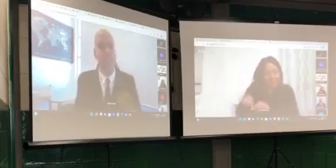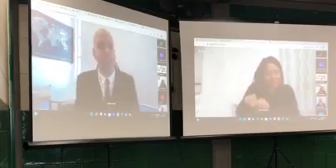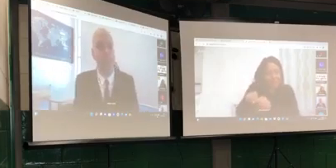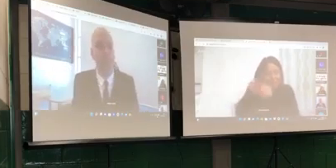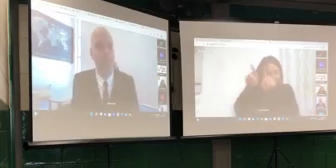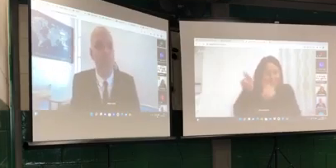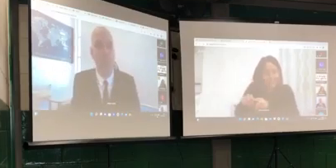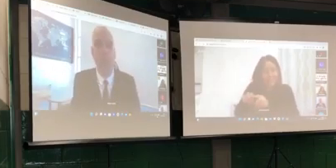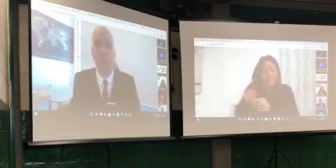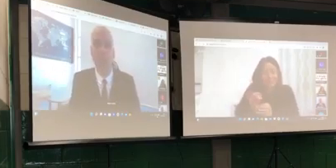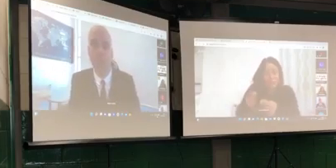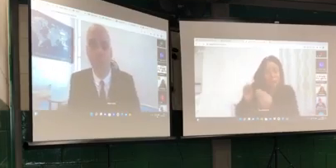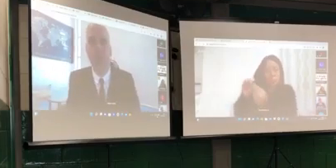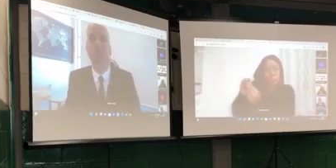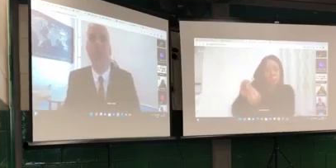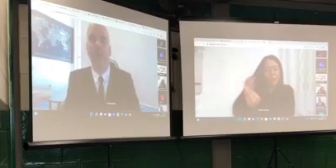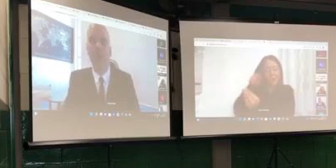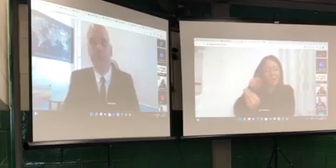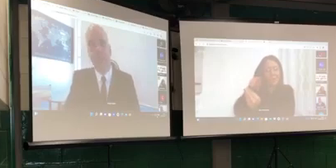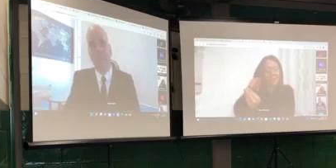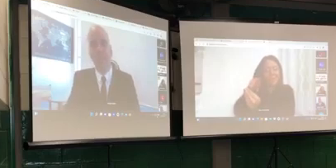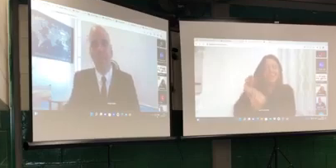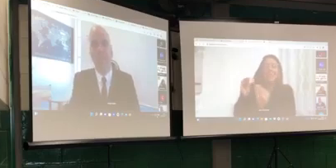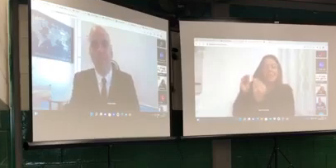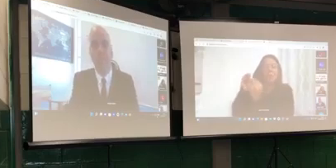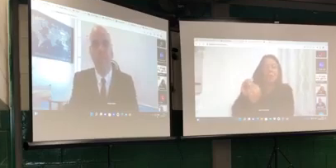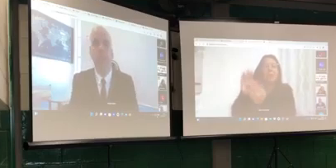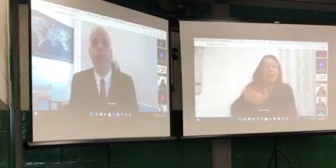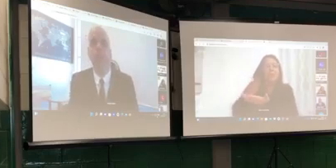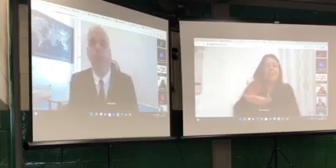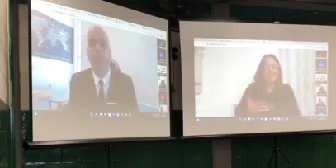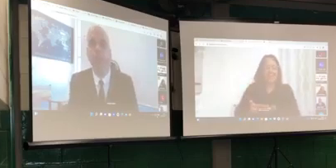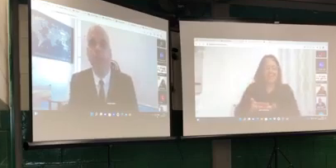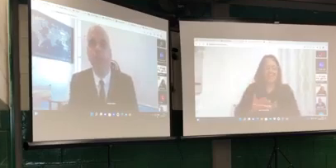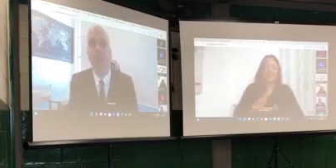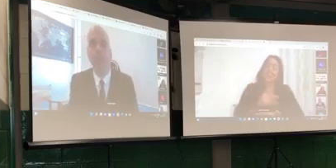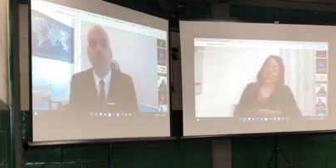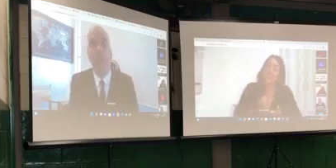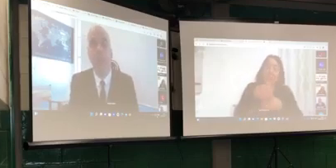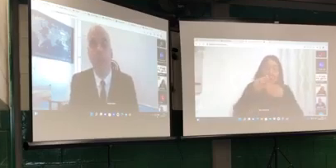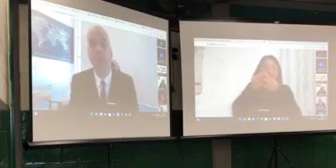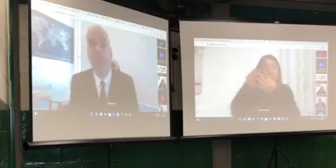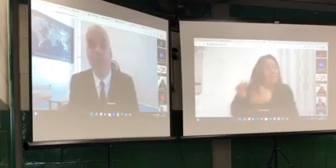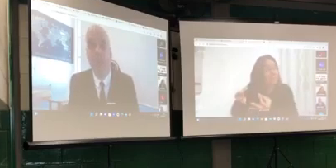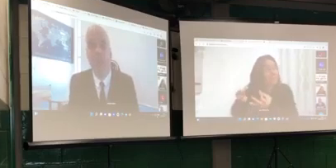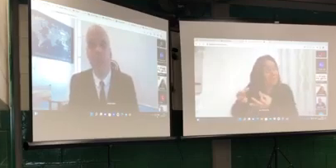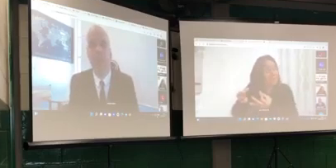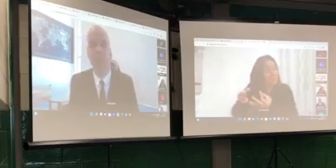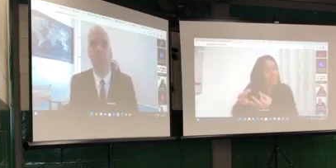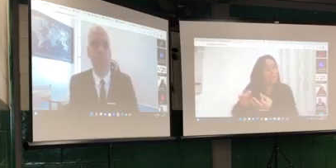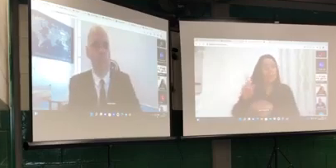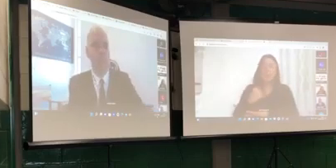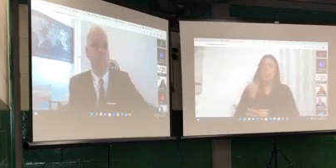janelinha e a Ivete foi lá e deu um beijo na tradutora intérprete. E chamando a atenção, né? O tamanho da importância da